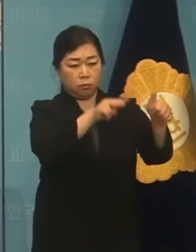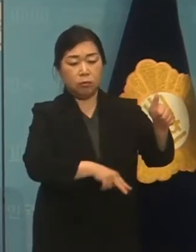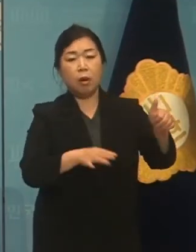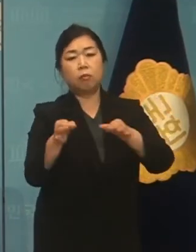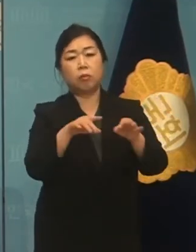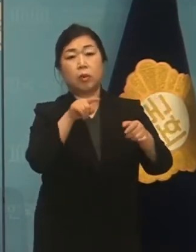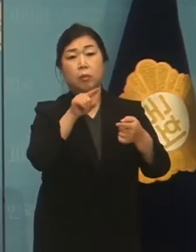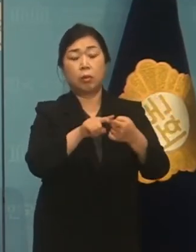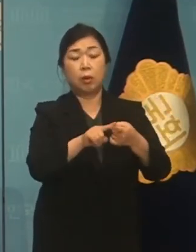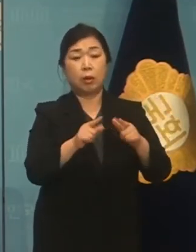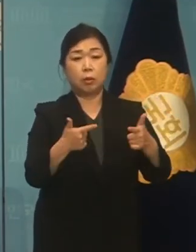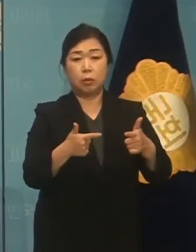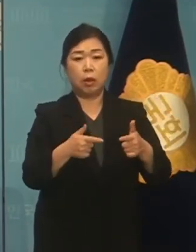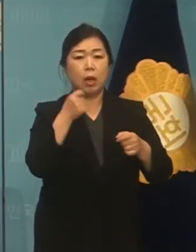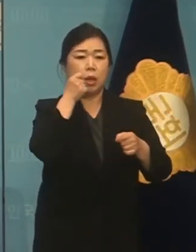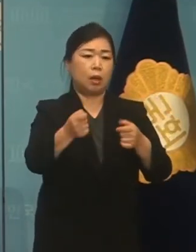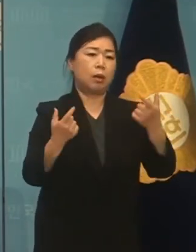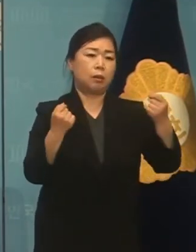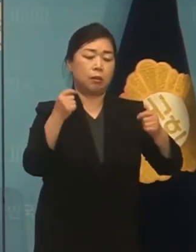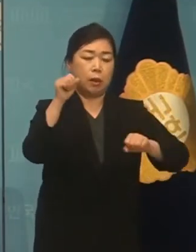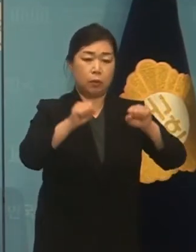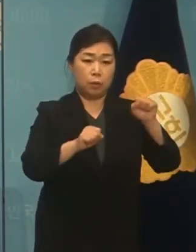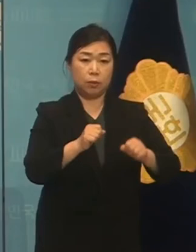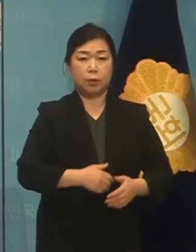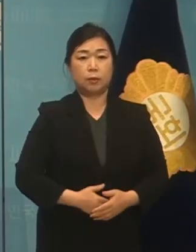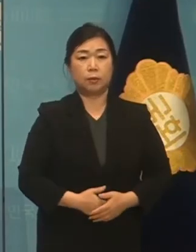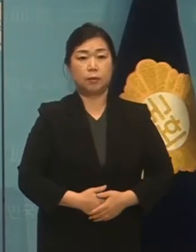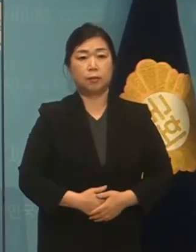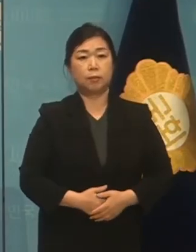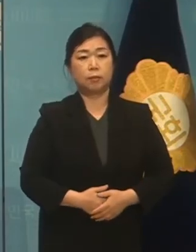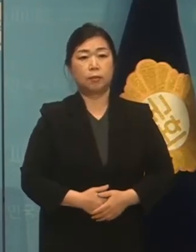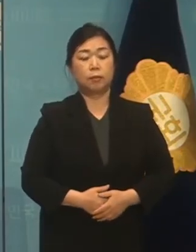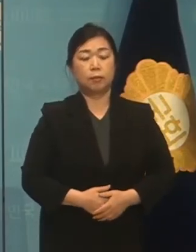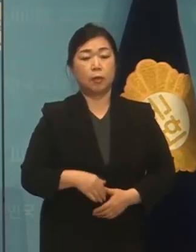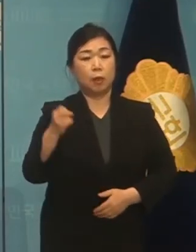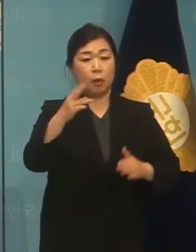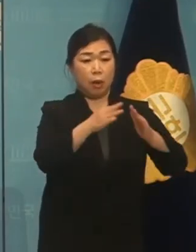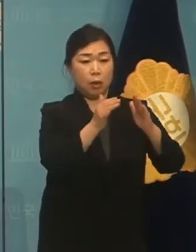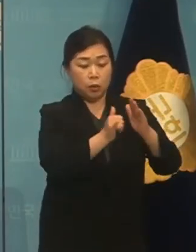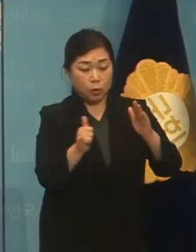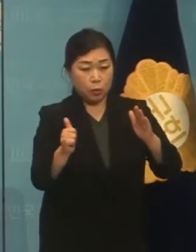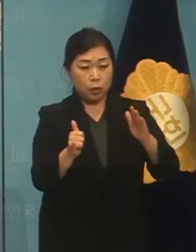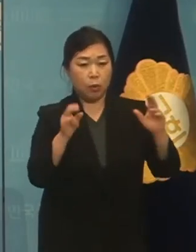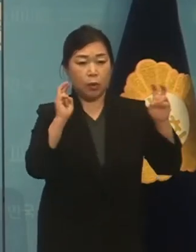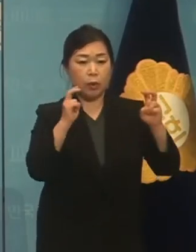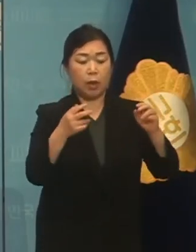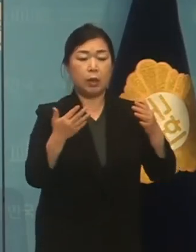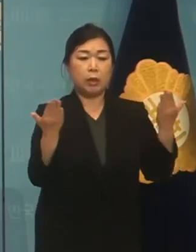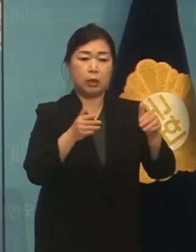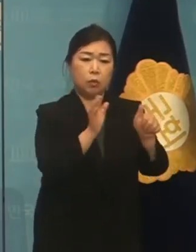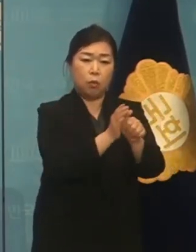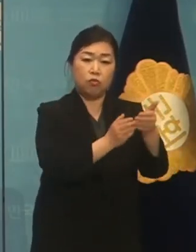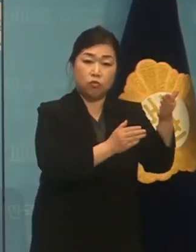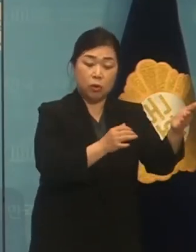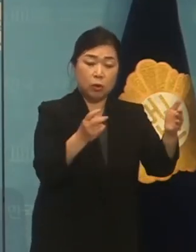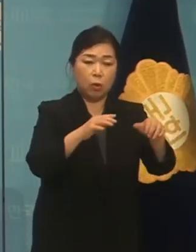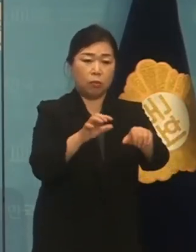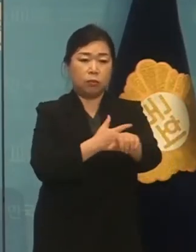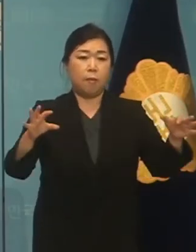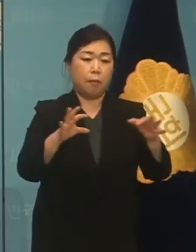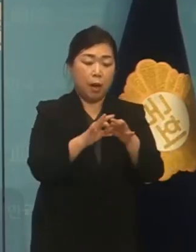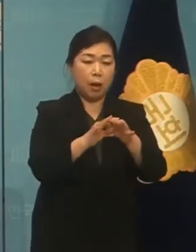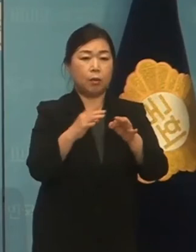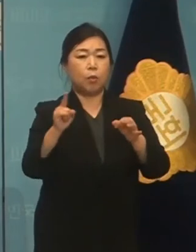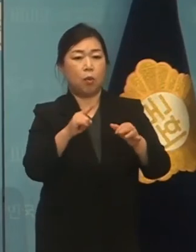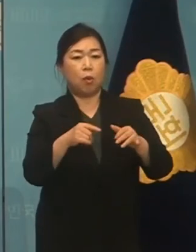투기범이 아니라 사기꾼이라고 해도 지나치지 않습니다. 더욱이 가족회사 일감 몰아주기, 조폭 유착 의혹,